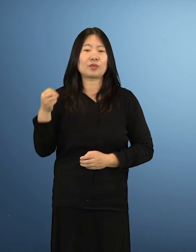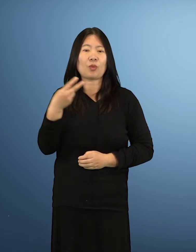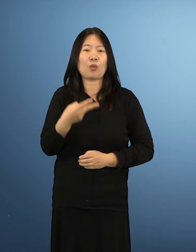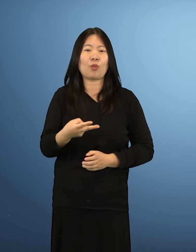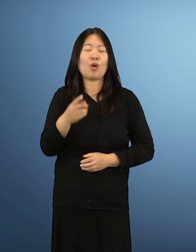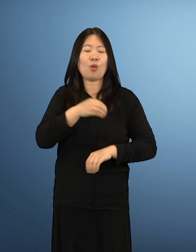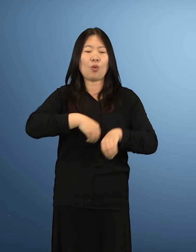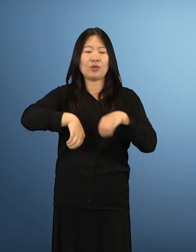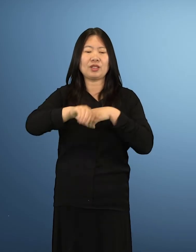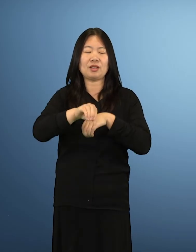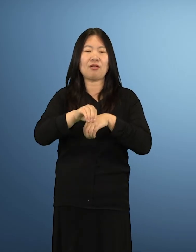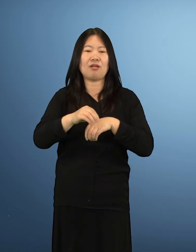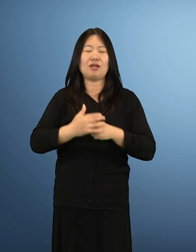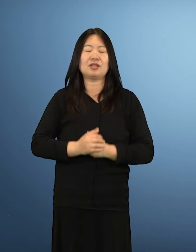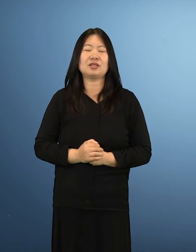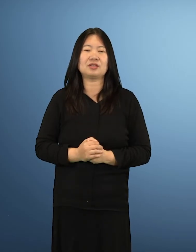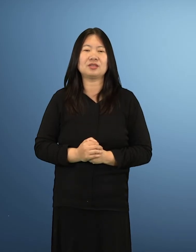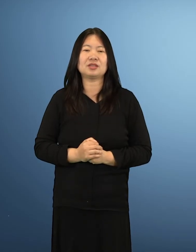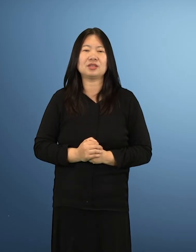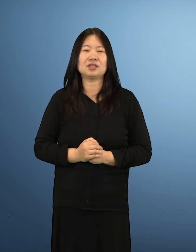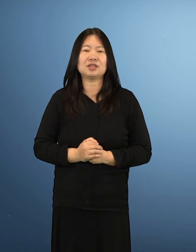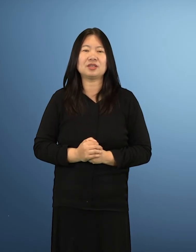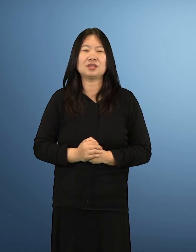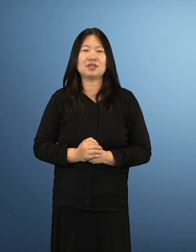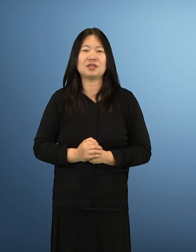그리고 오히려 어떤